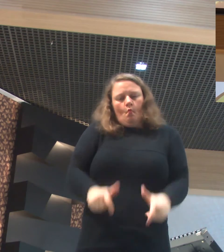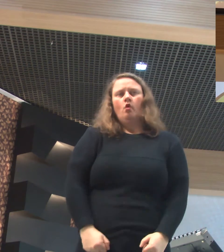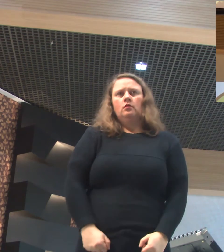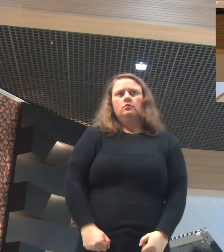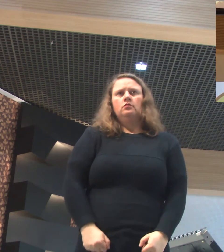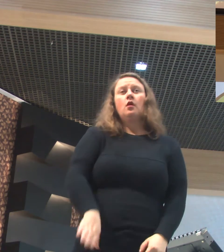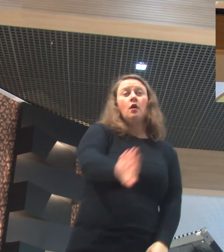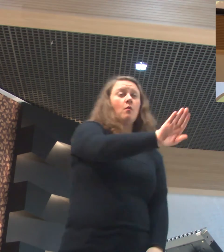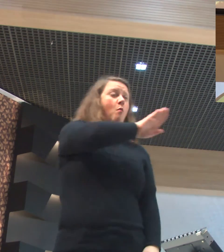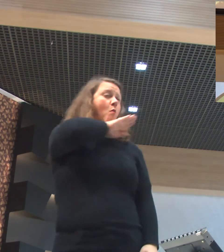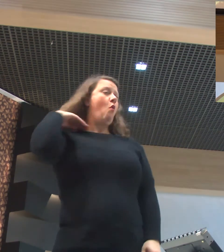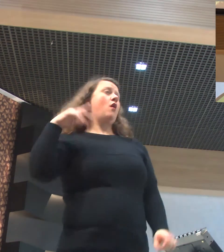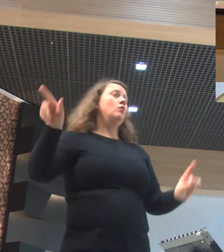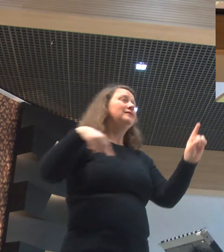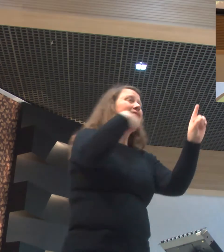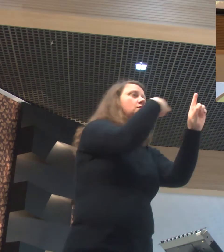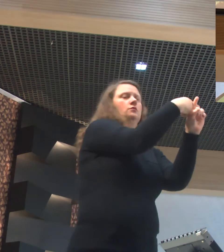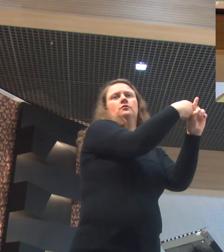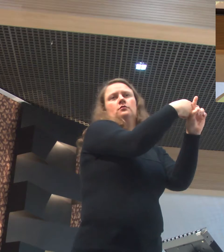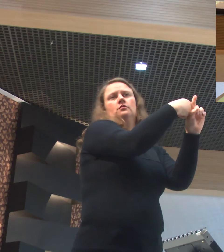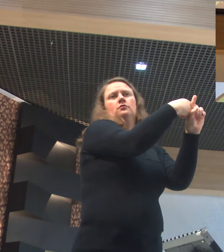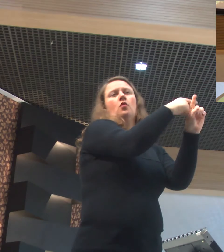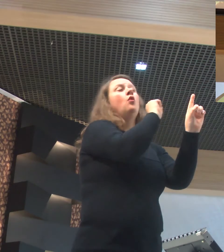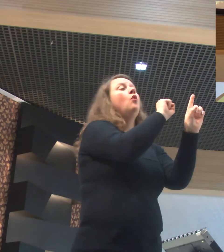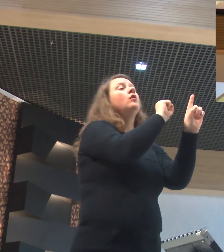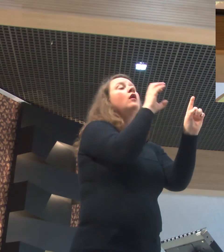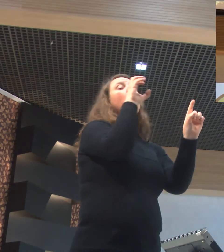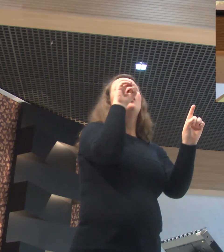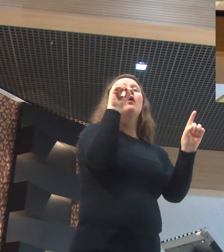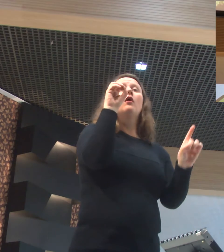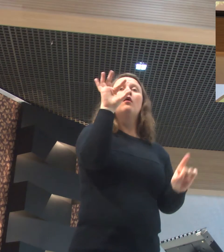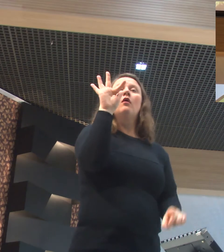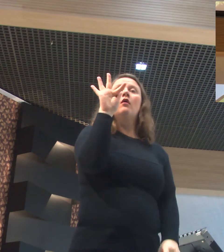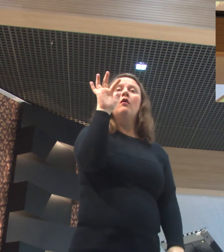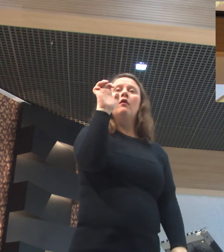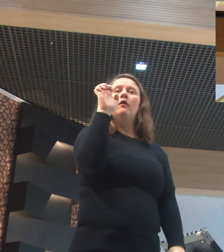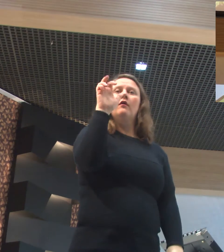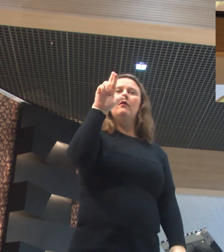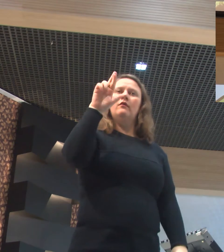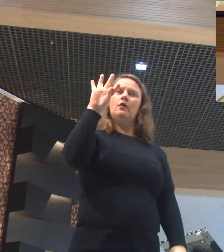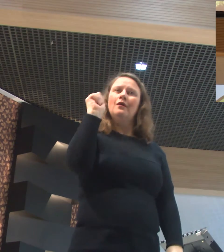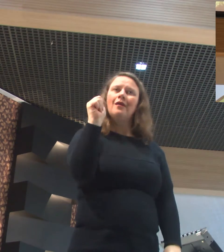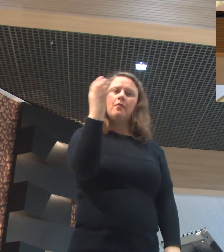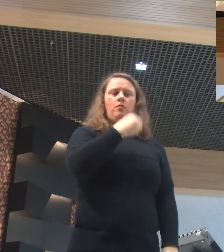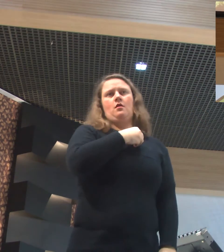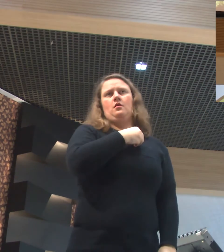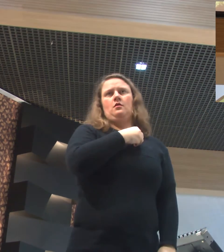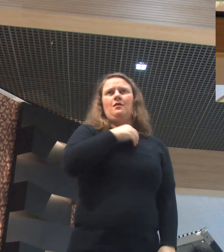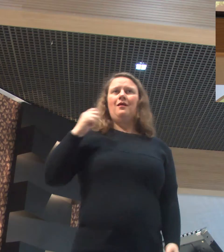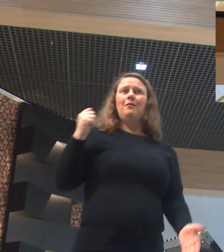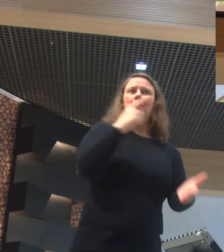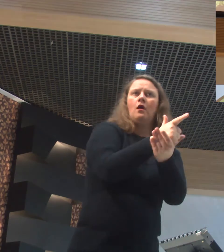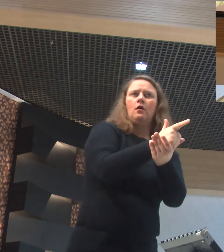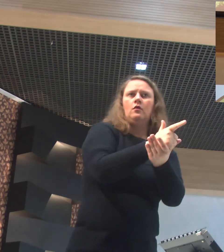Ele morreu na cruz, ele foi essa oferta pelo pecado. Ele pagou o preço dos nossos pecados.